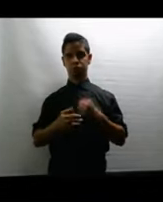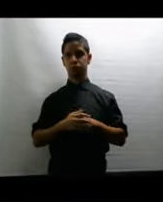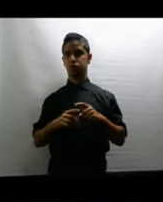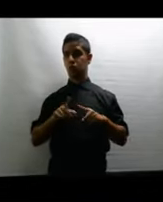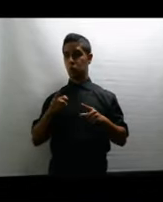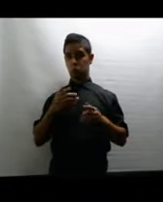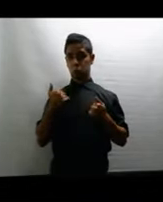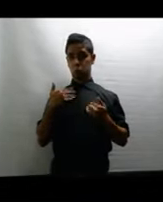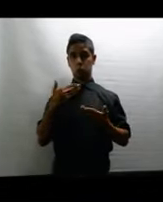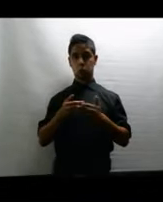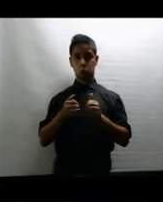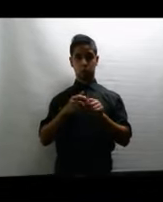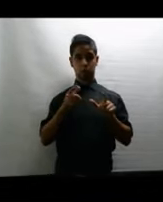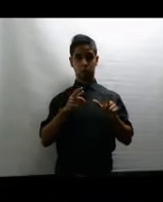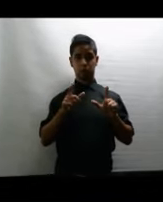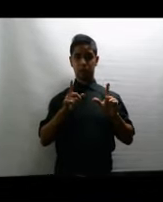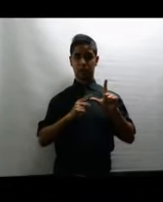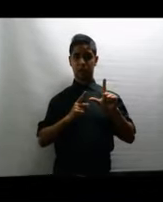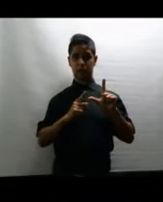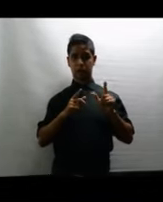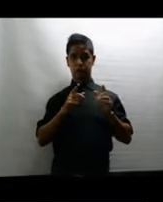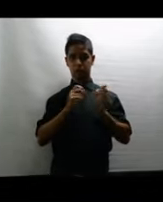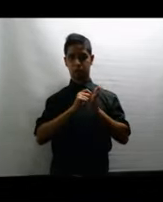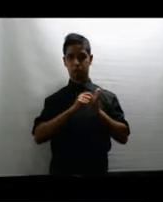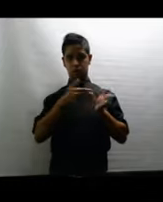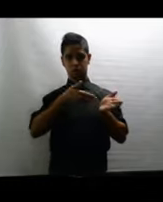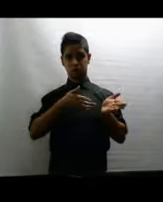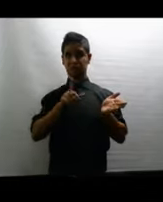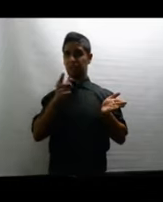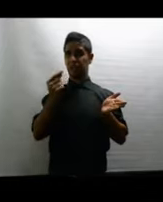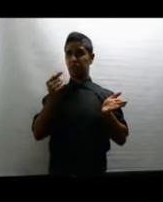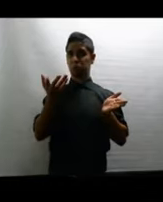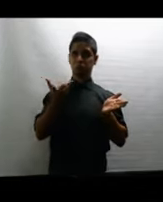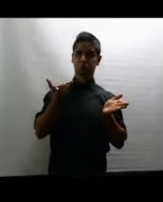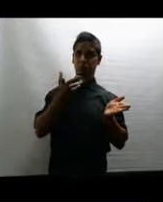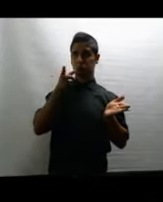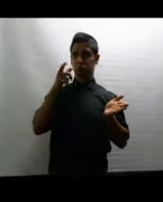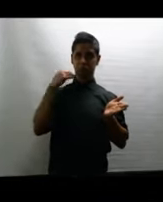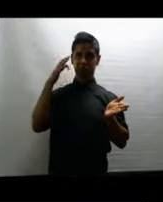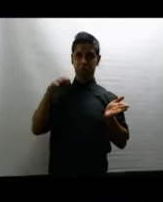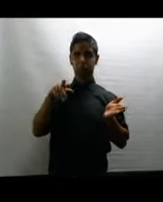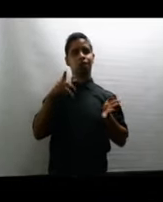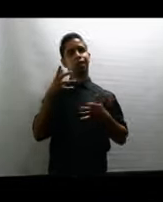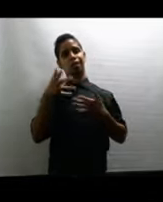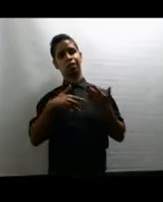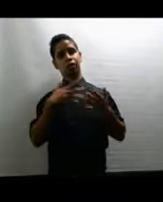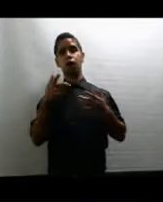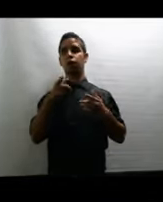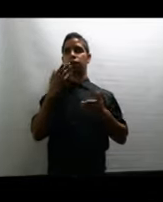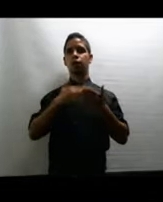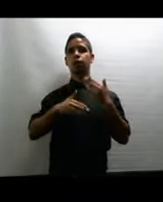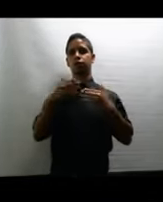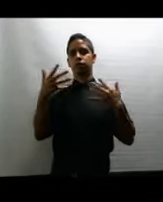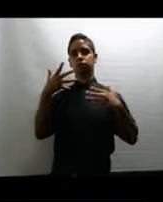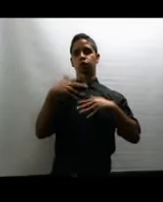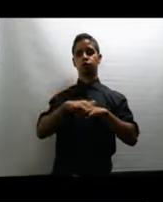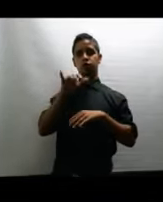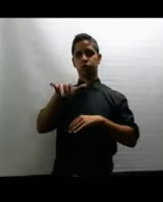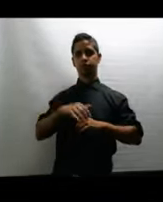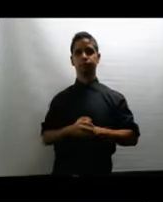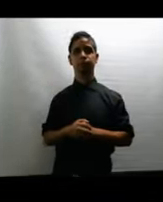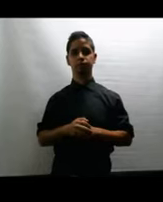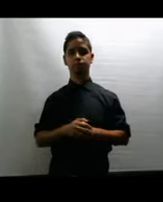hacer con esto. Vamos a buscar. Exacto, como Chenan y yo. Esa es la parte de la fusión. Así que